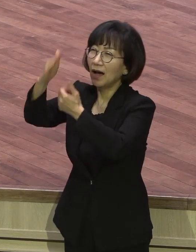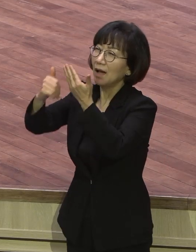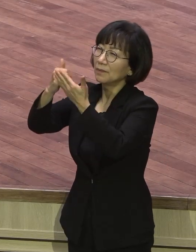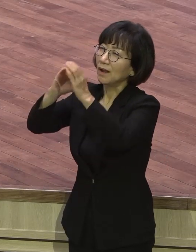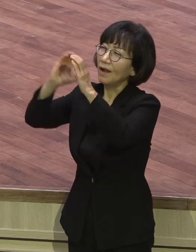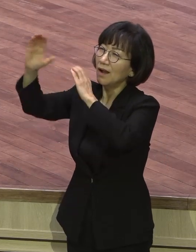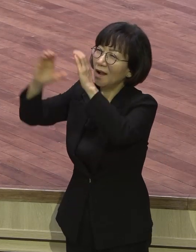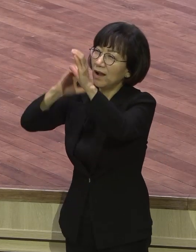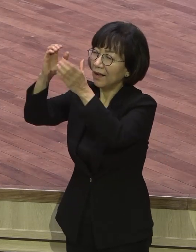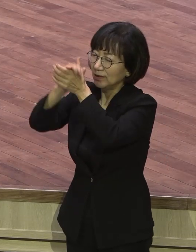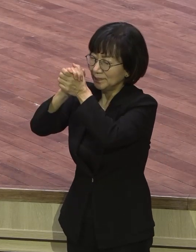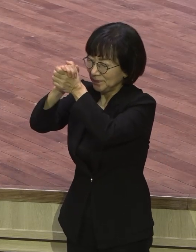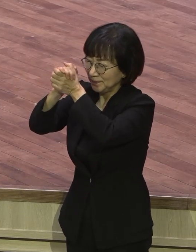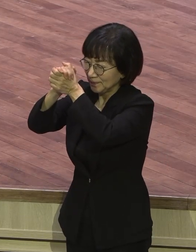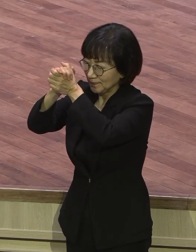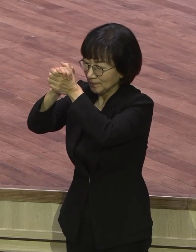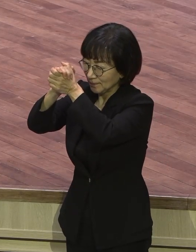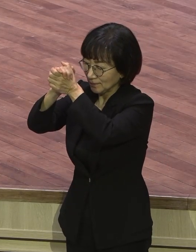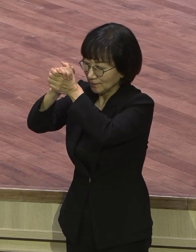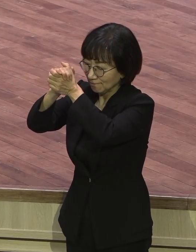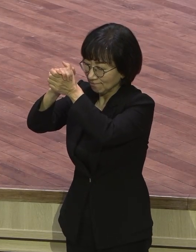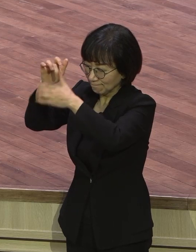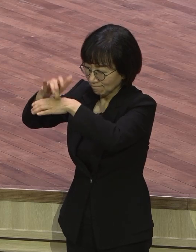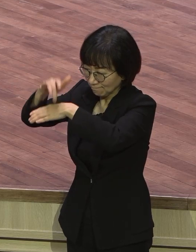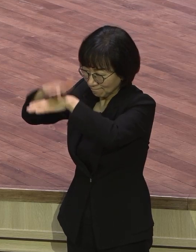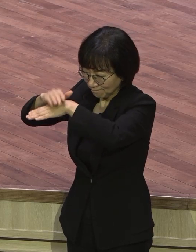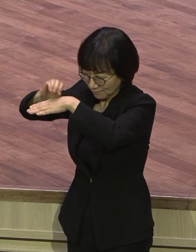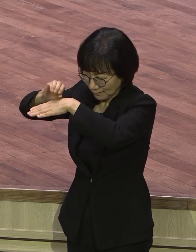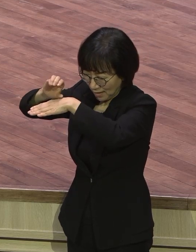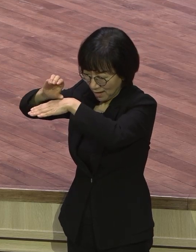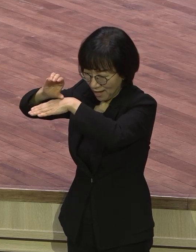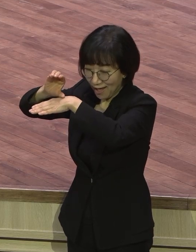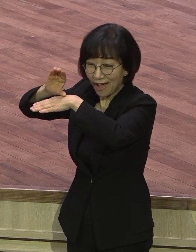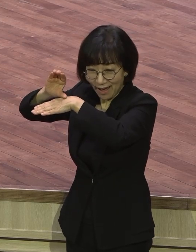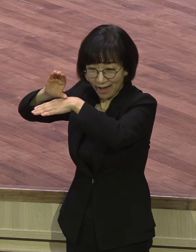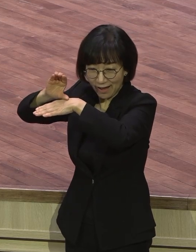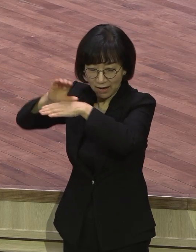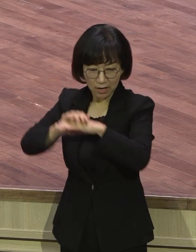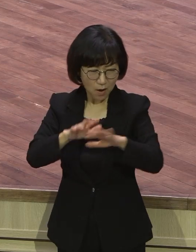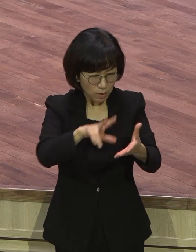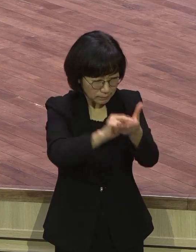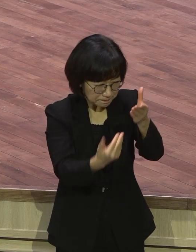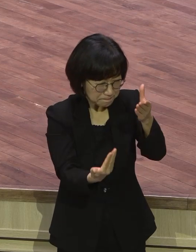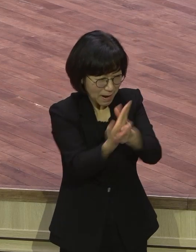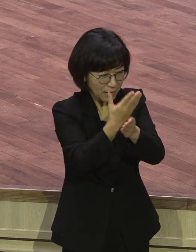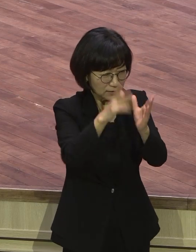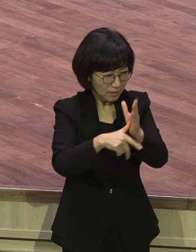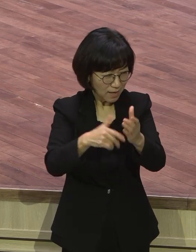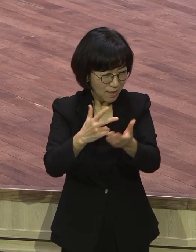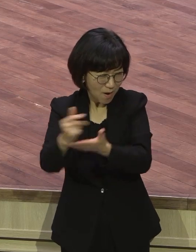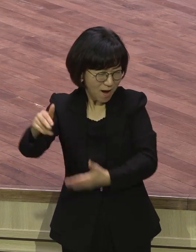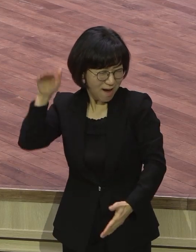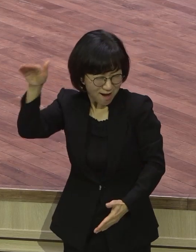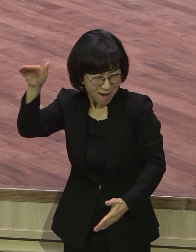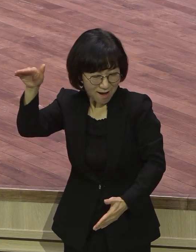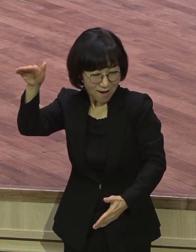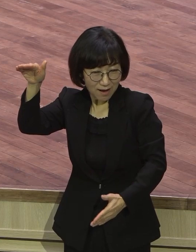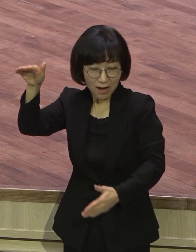속에 깊이 뿌리 내려져 있었기 때문에 모세가 여기 부르지죠 기도하니까 뭐요 하나님이